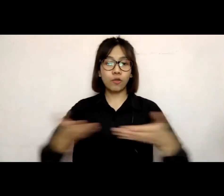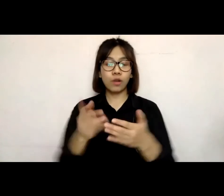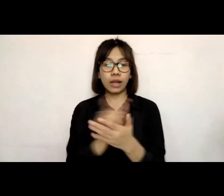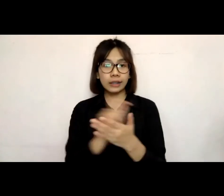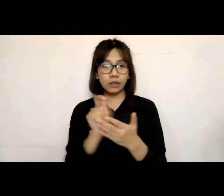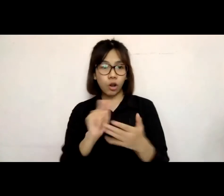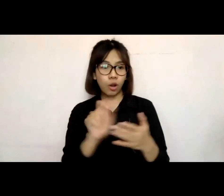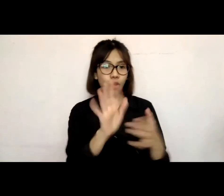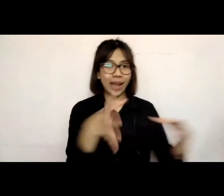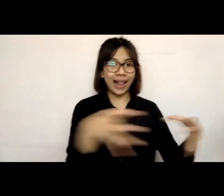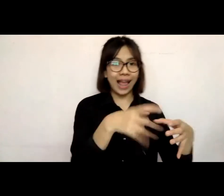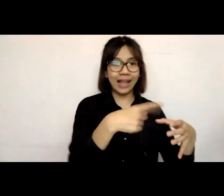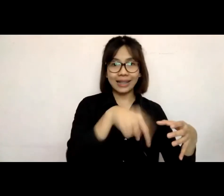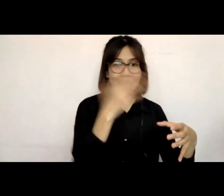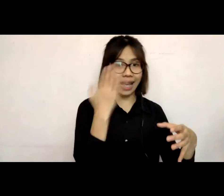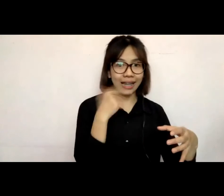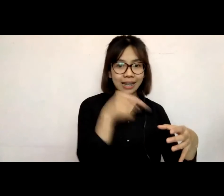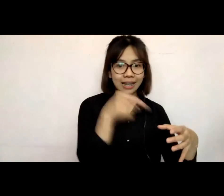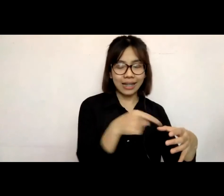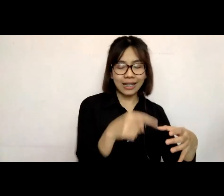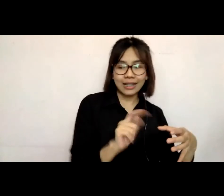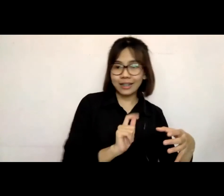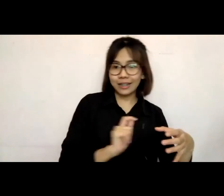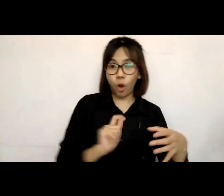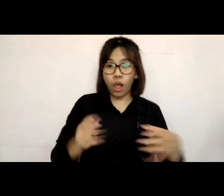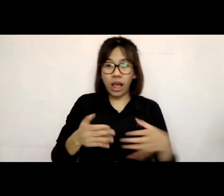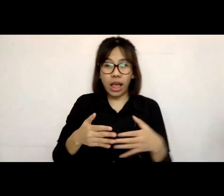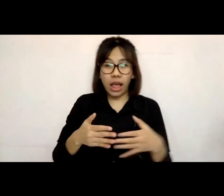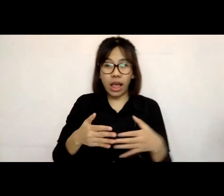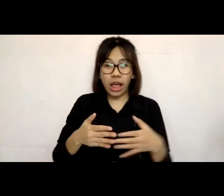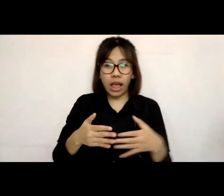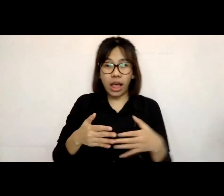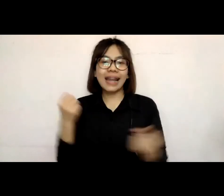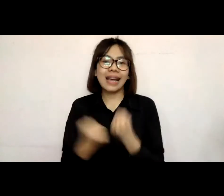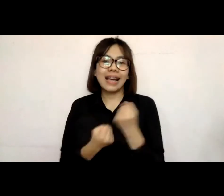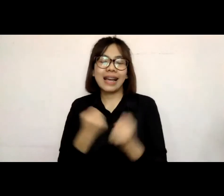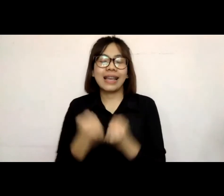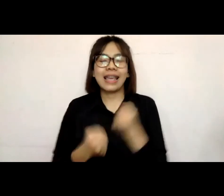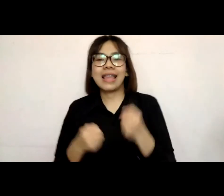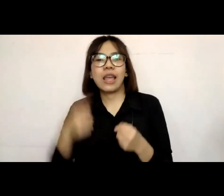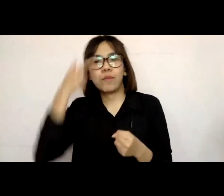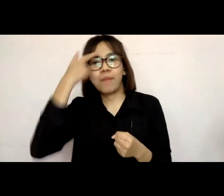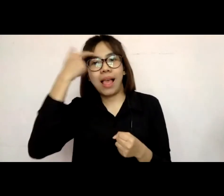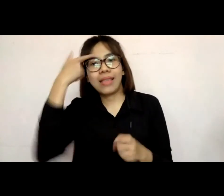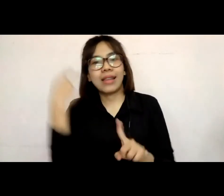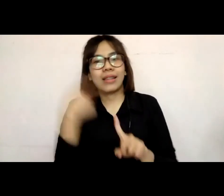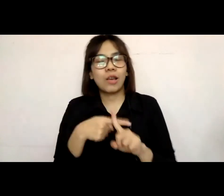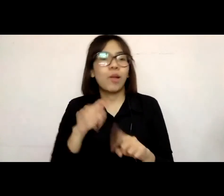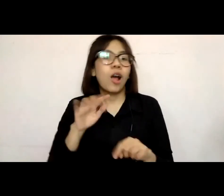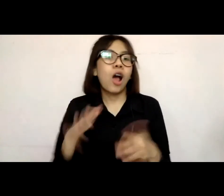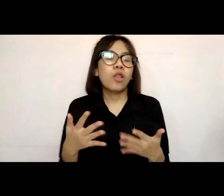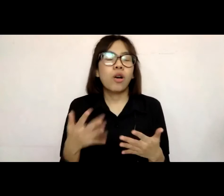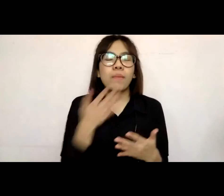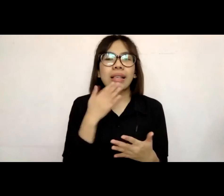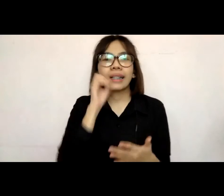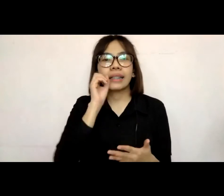bukan hanya di Dinas Pendidikan sebenarnya, jadi di Kabupaten Cianjur seluruh